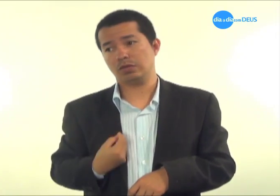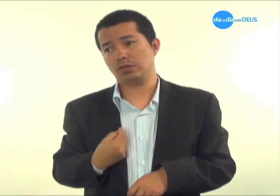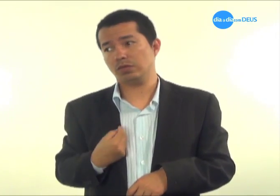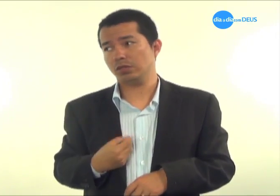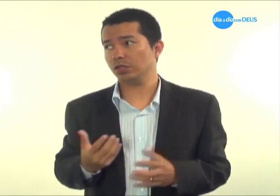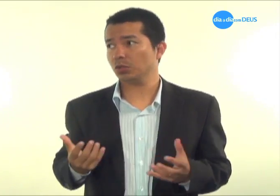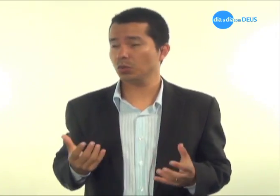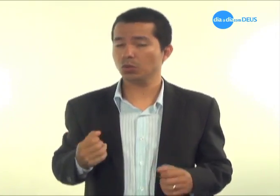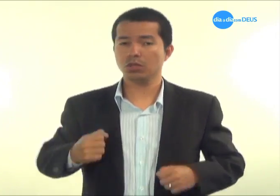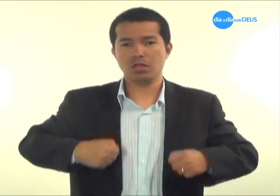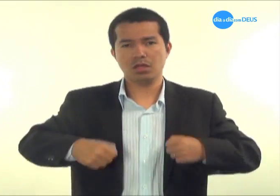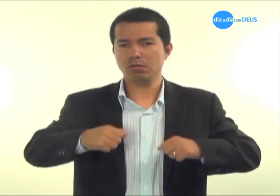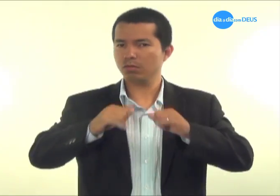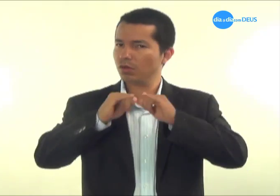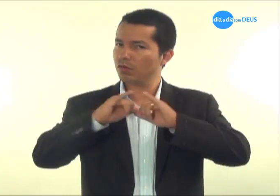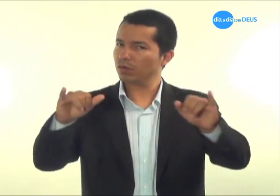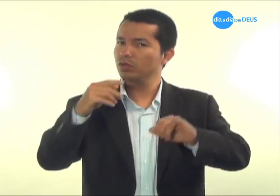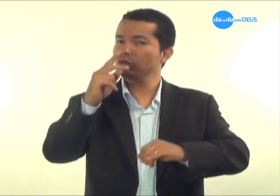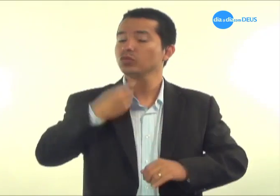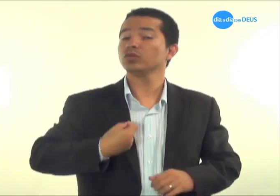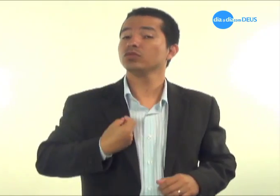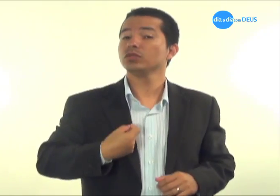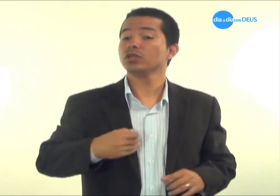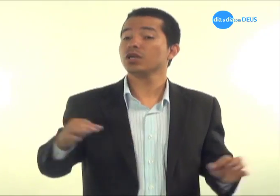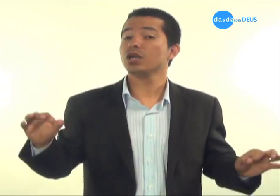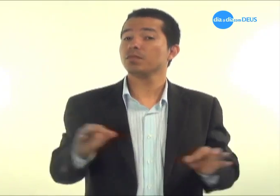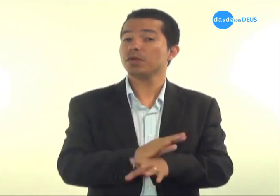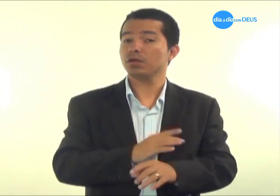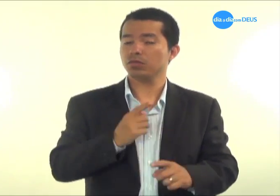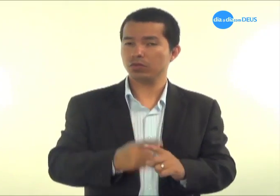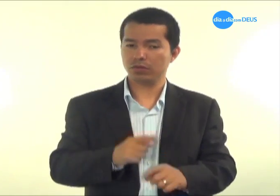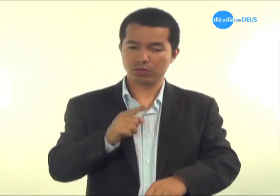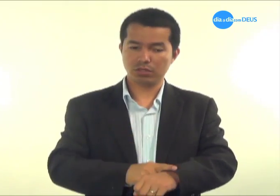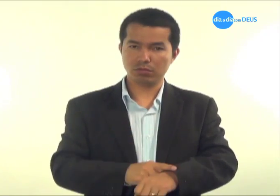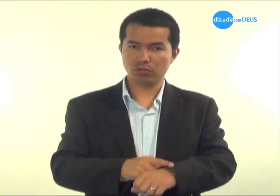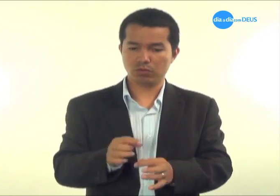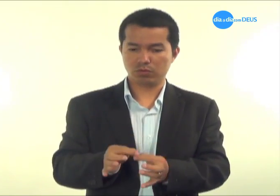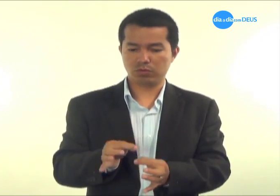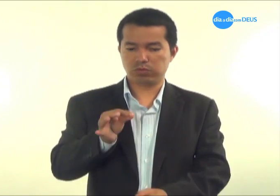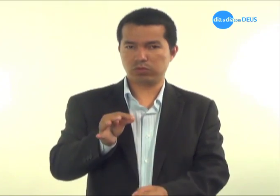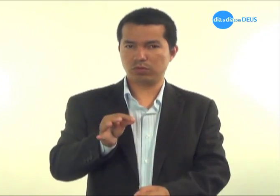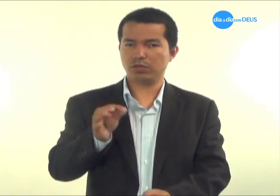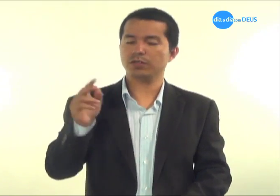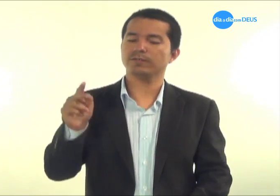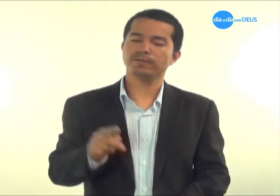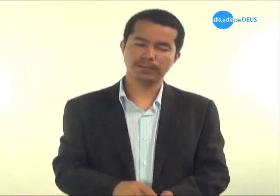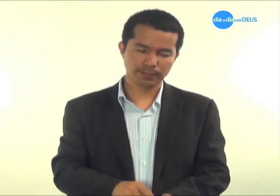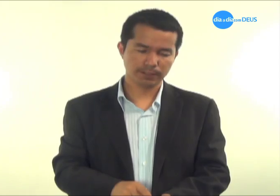corrida. Só que a tua vida vai acabar. Porque o tempo que Deus te deu é